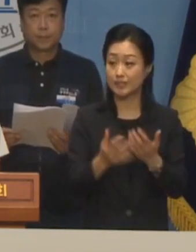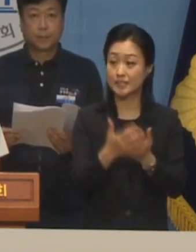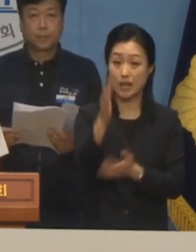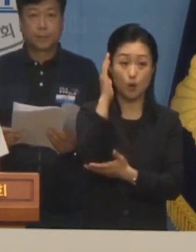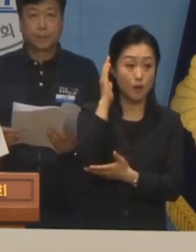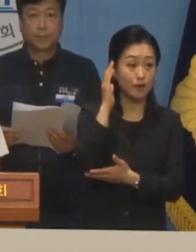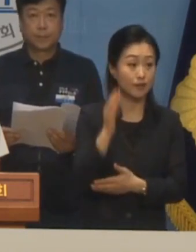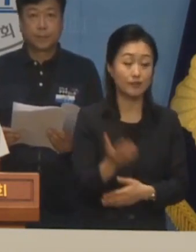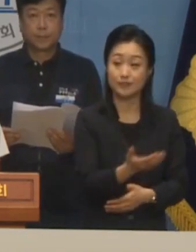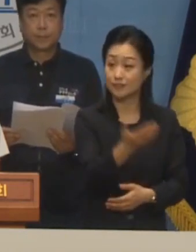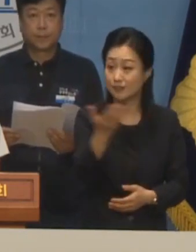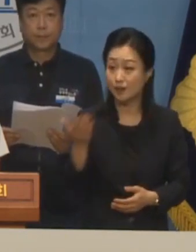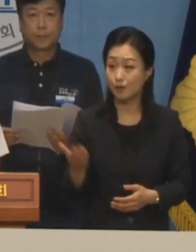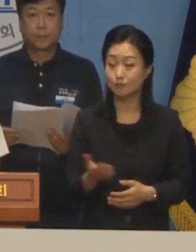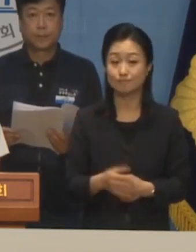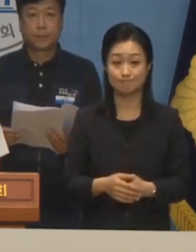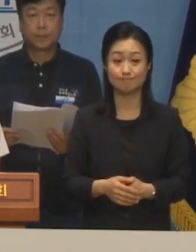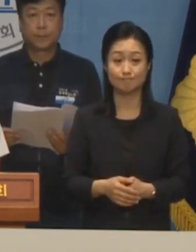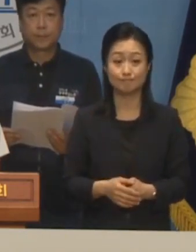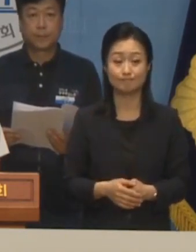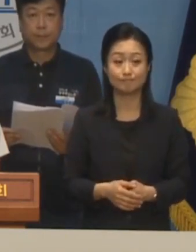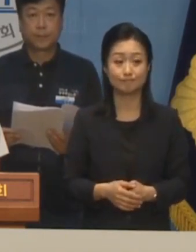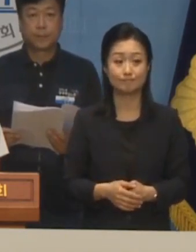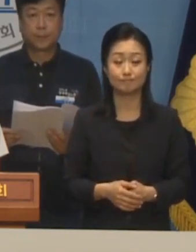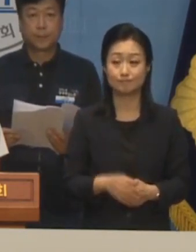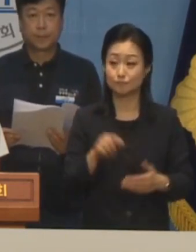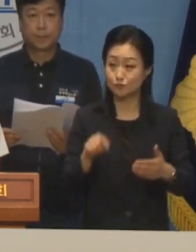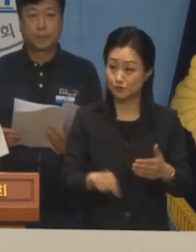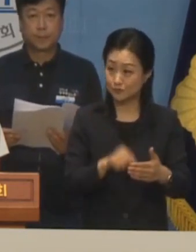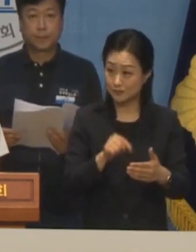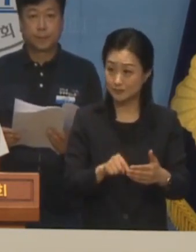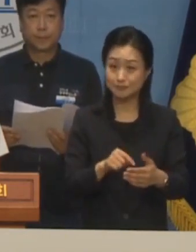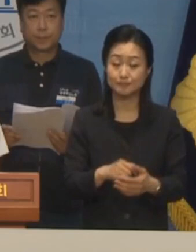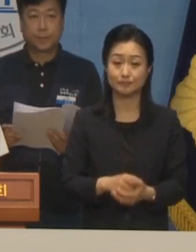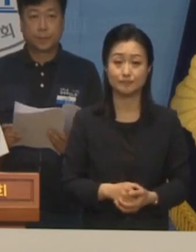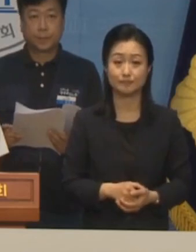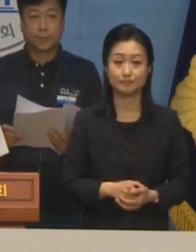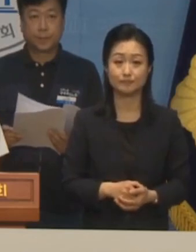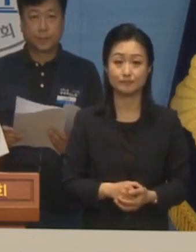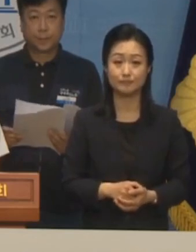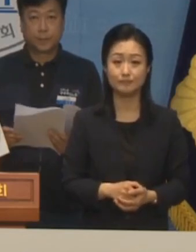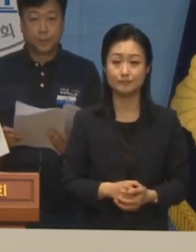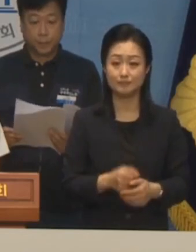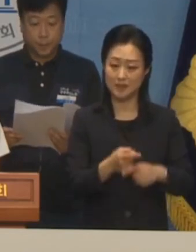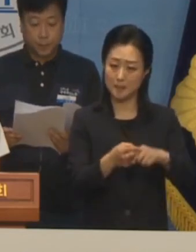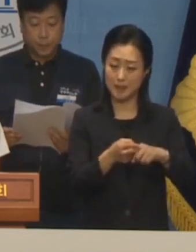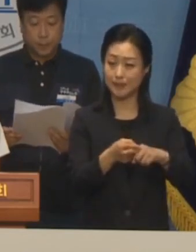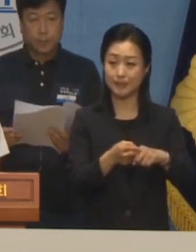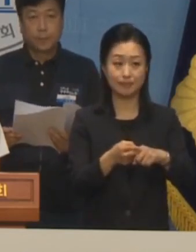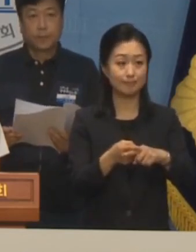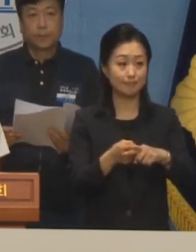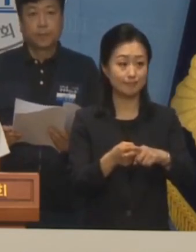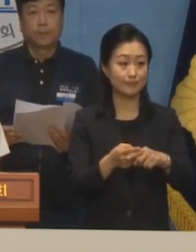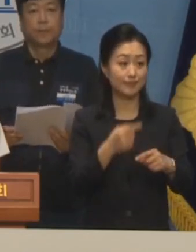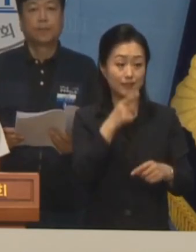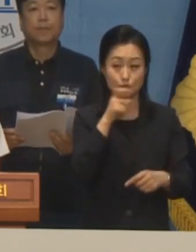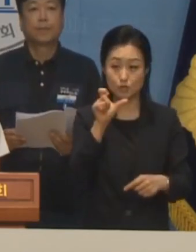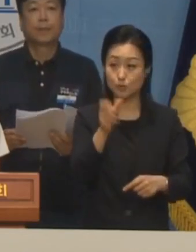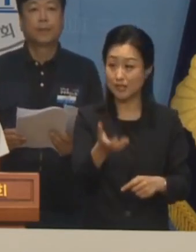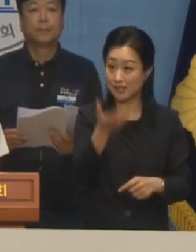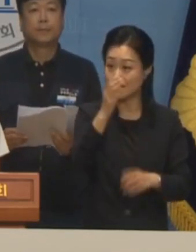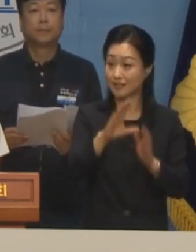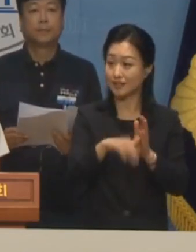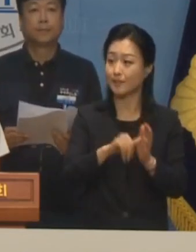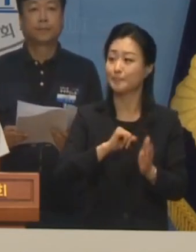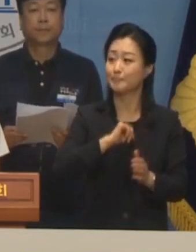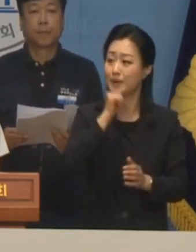기자회견을 듣고 계시거나 이 자리에 참여하고 계신 여러분들 중에 반에 해당하는 분들도 65세 이상이